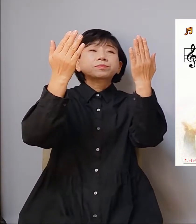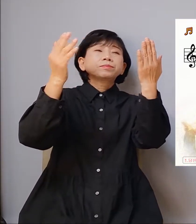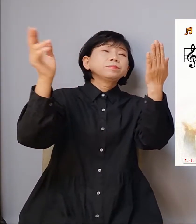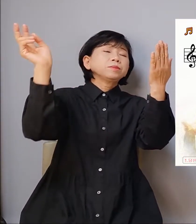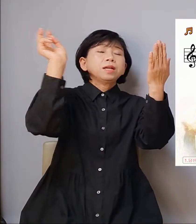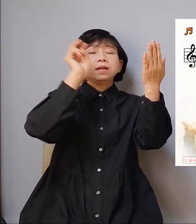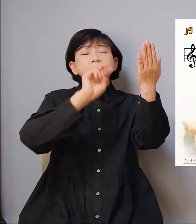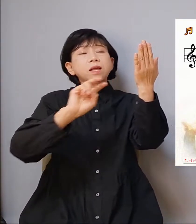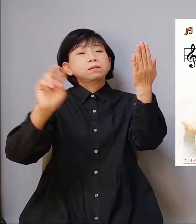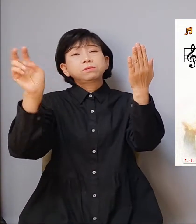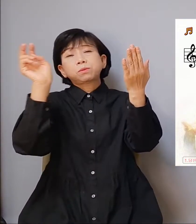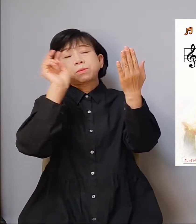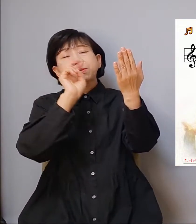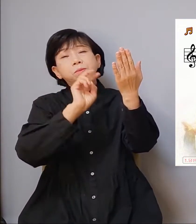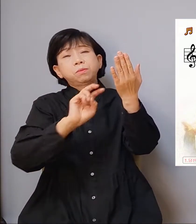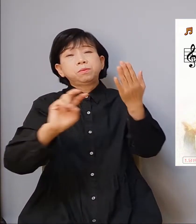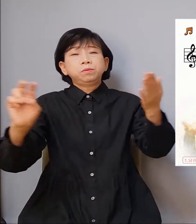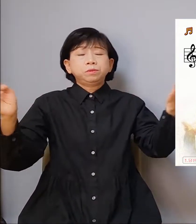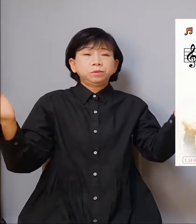예배하고